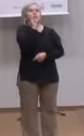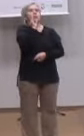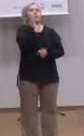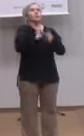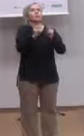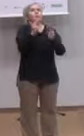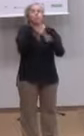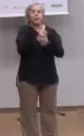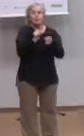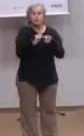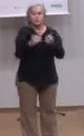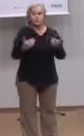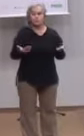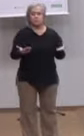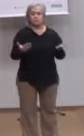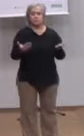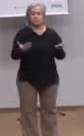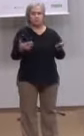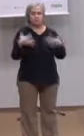faço?